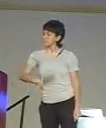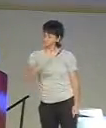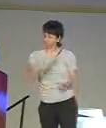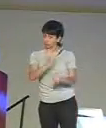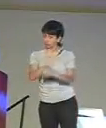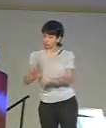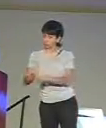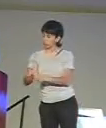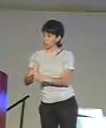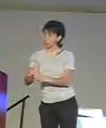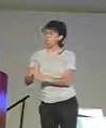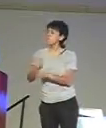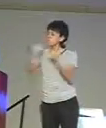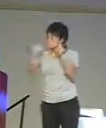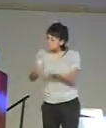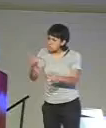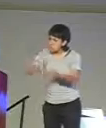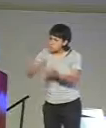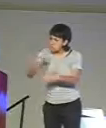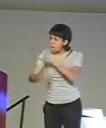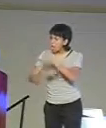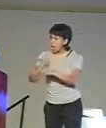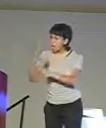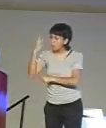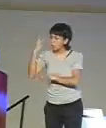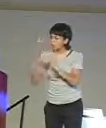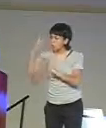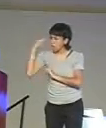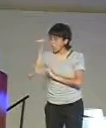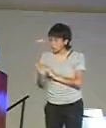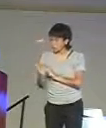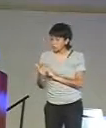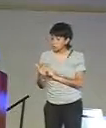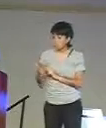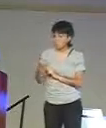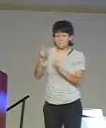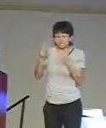Y fue en el 2008 el 27%.